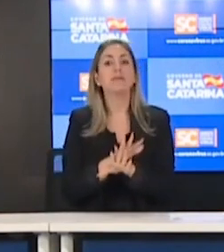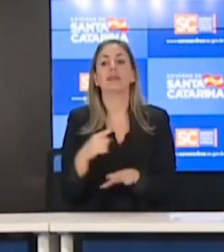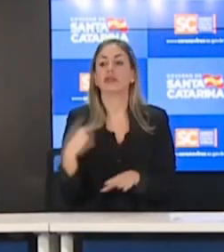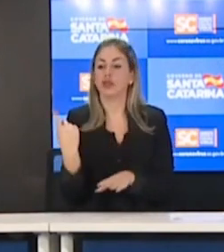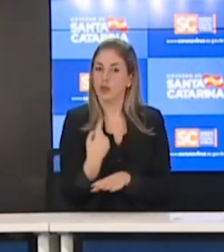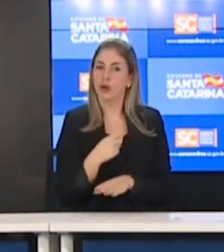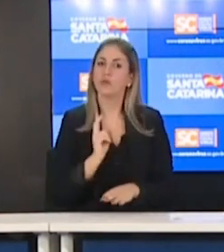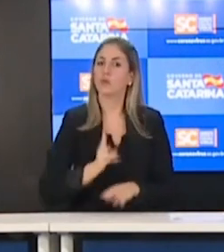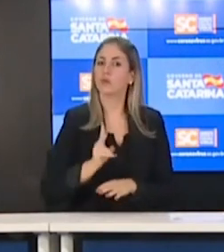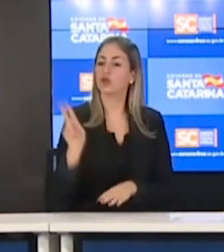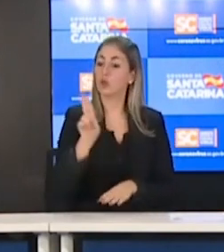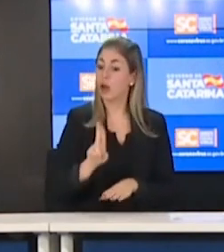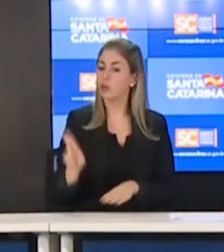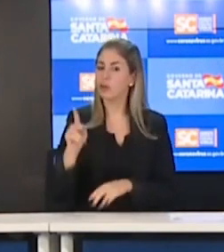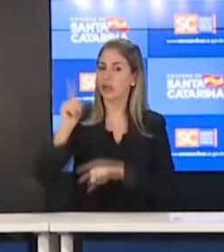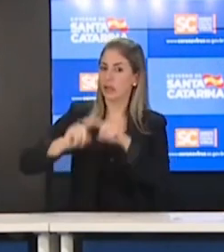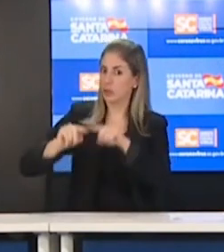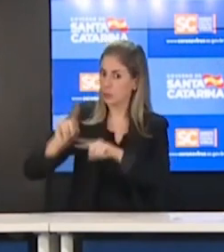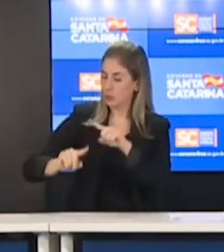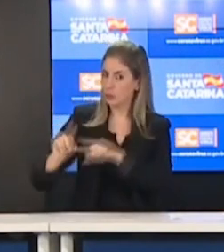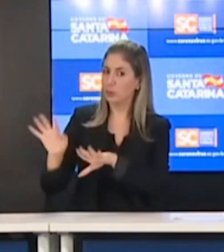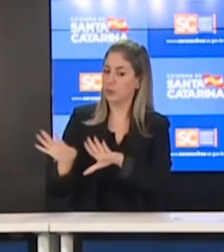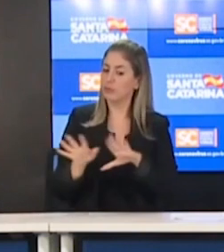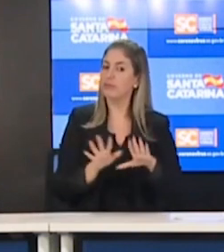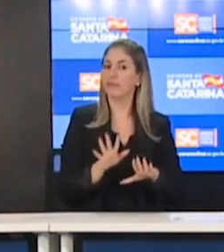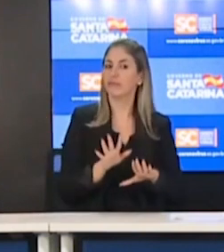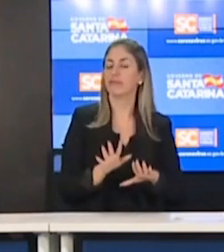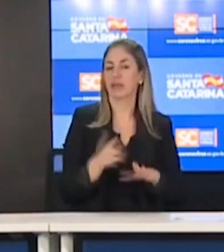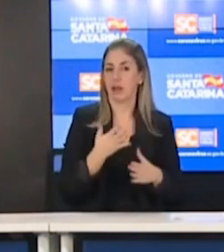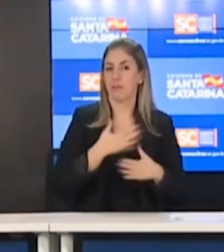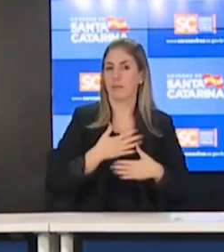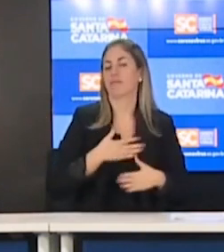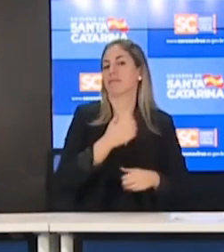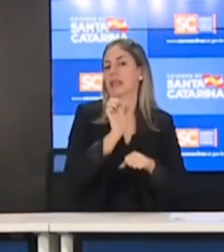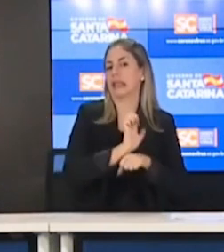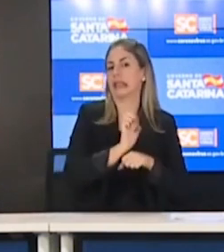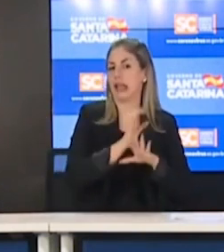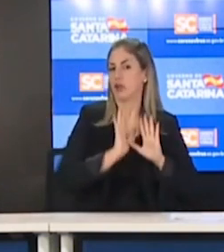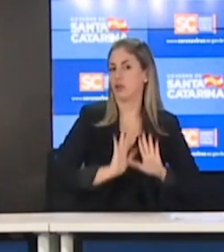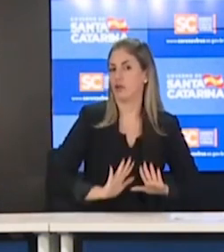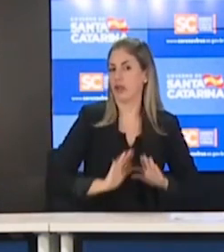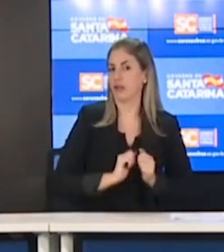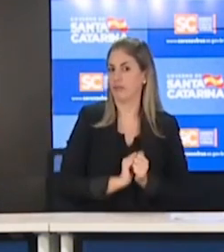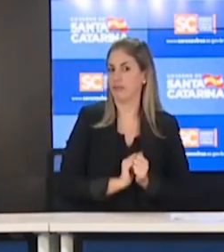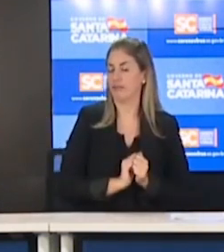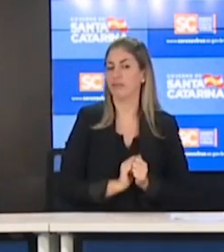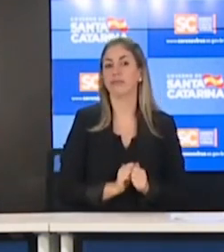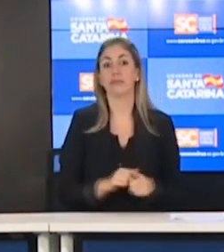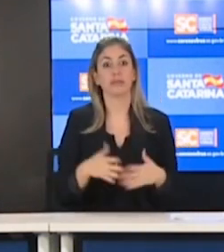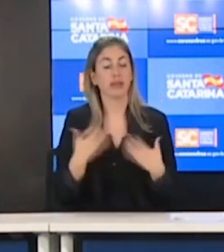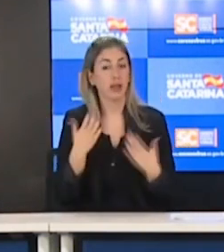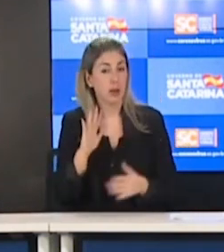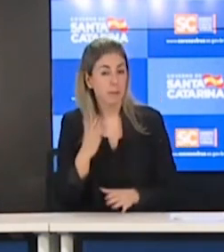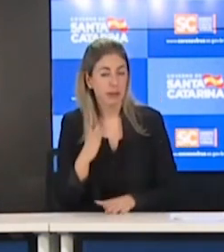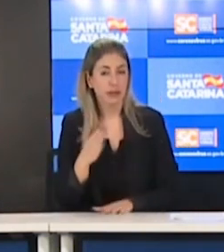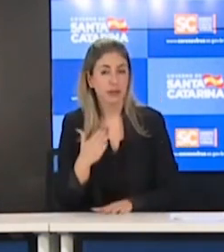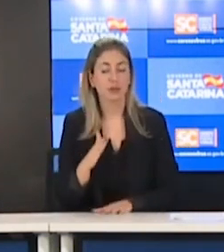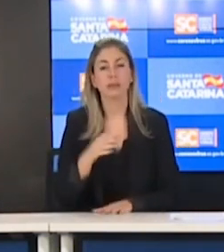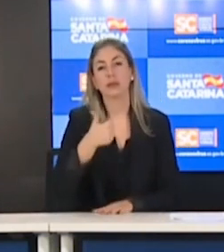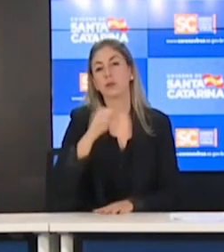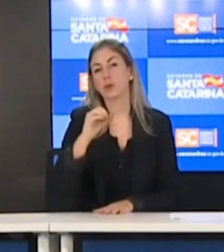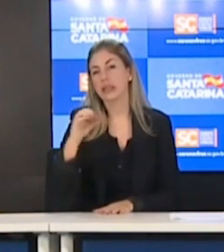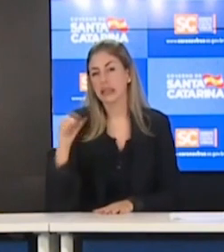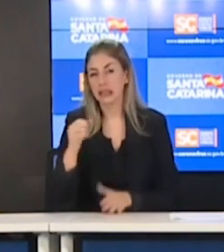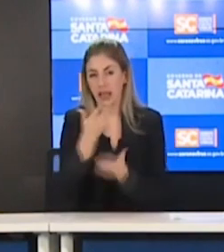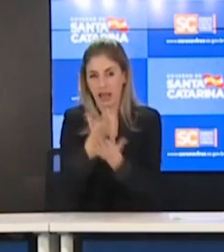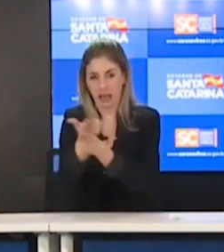modelo que não é barato, esse hospital de campanha para 100 leitos de UTI vai nos custar, em 6 meses